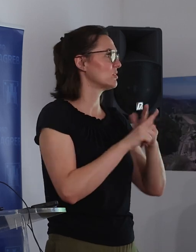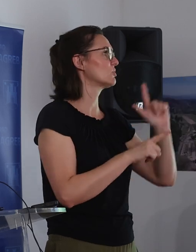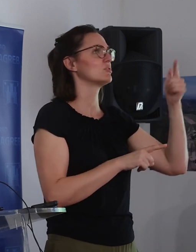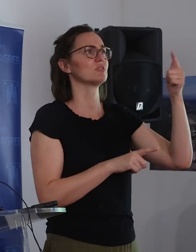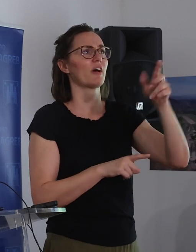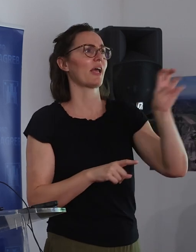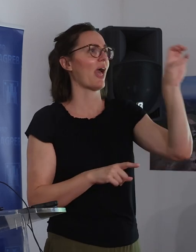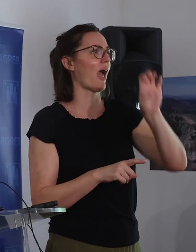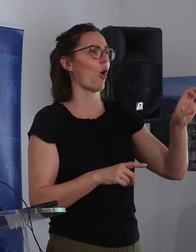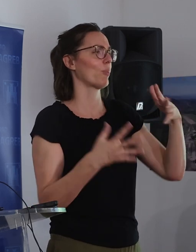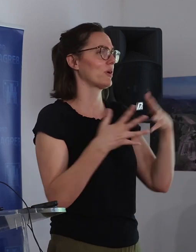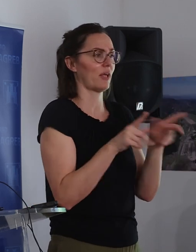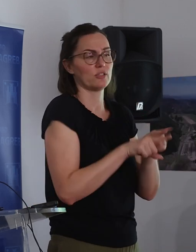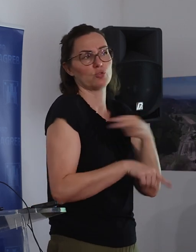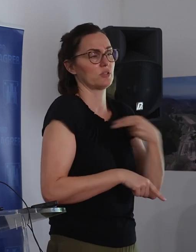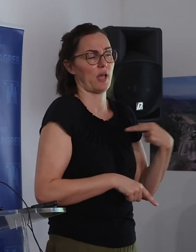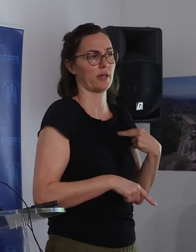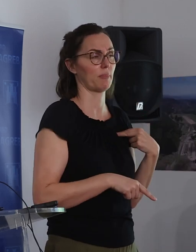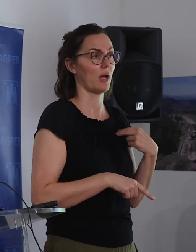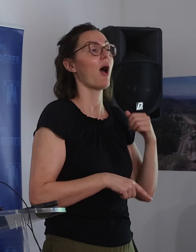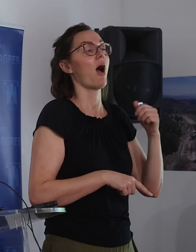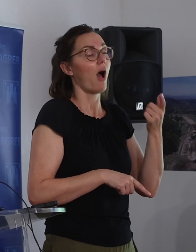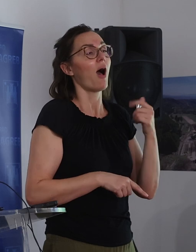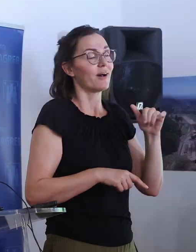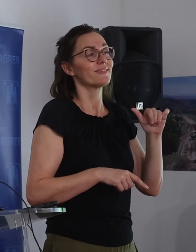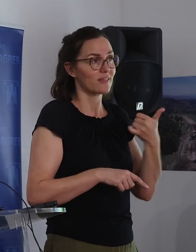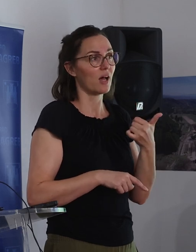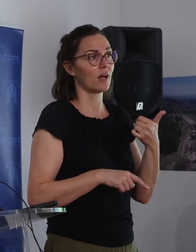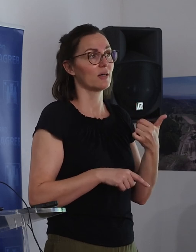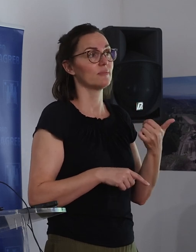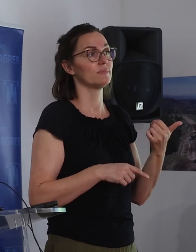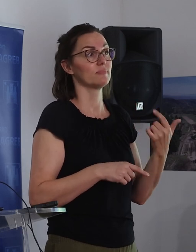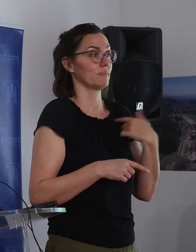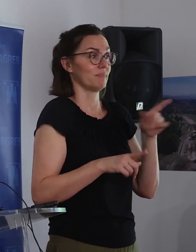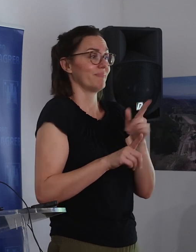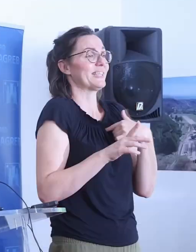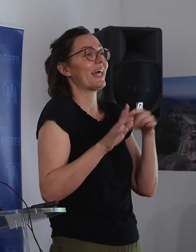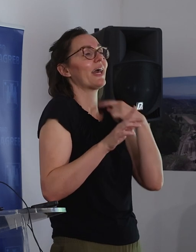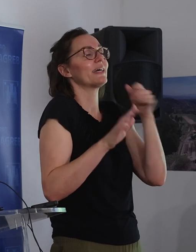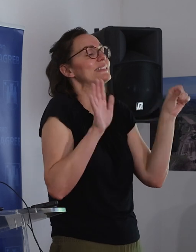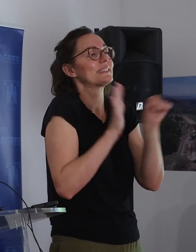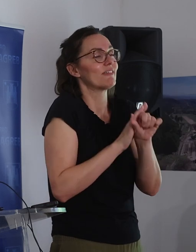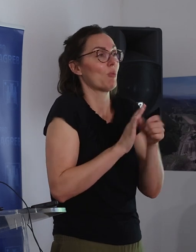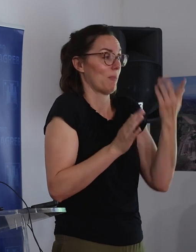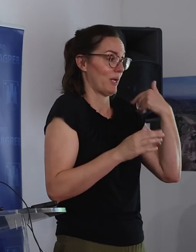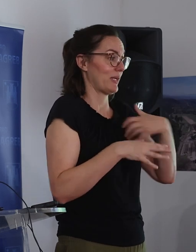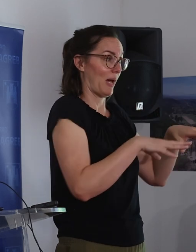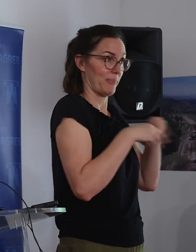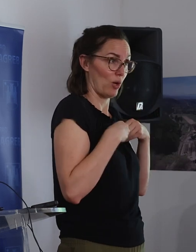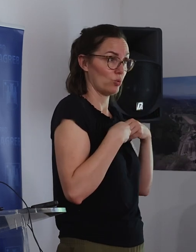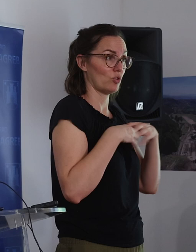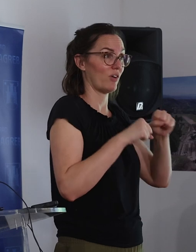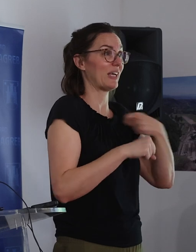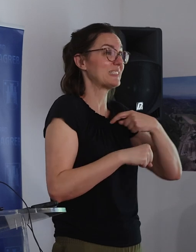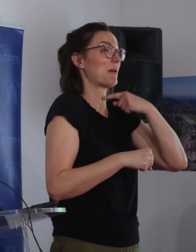europskom, pa tako i u Zagrebu. Međutim, činjenica je da mi, što ne krijemo, od početka kad sam preuzeo upravljanje gradom, sam rekao